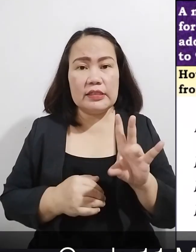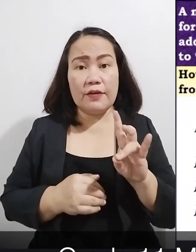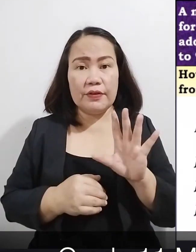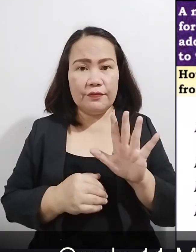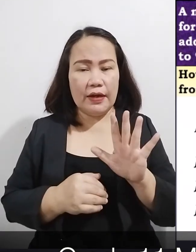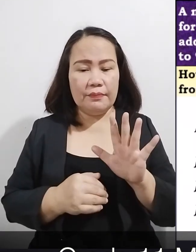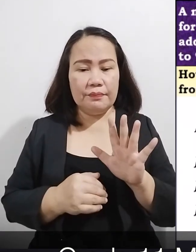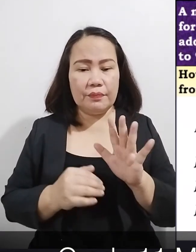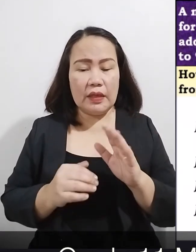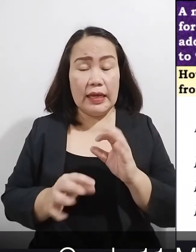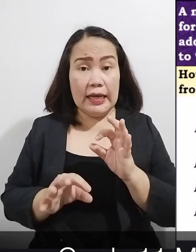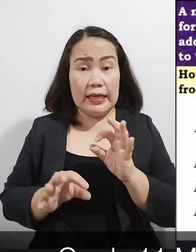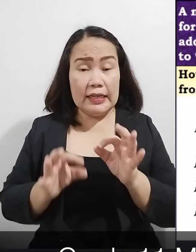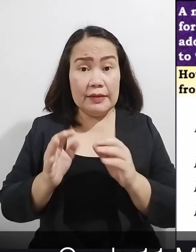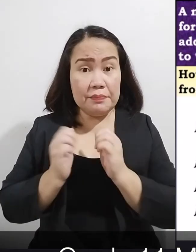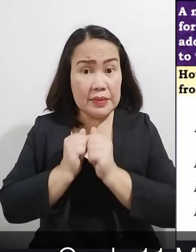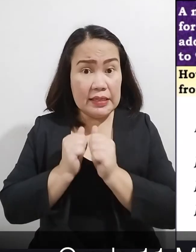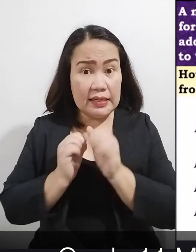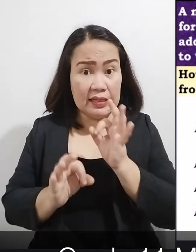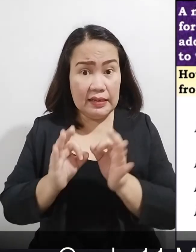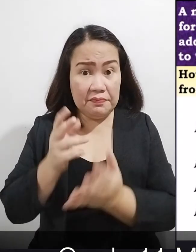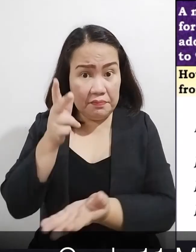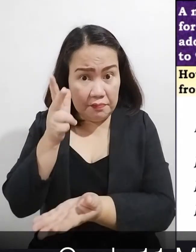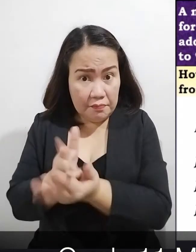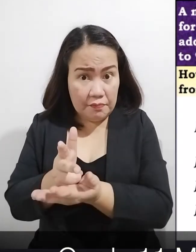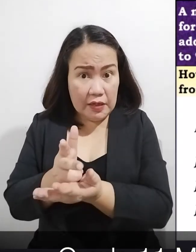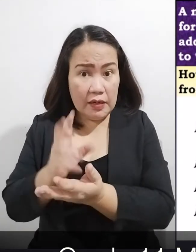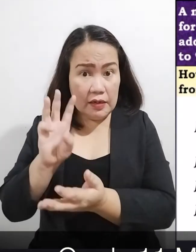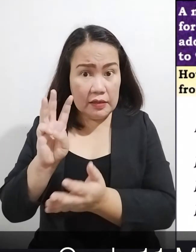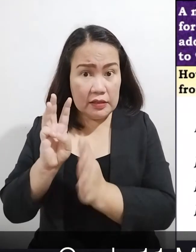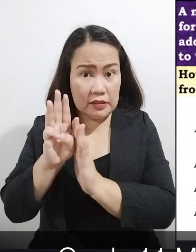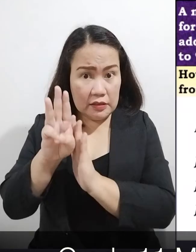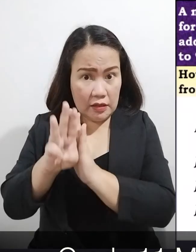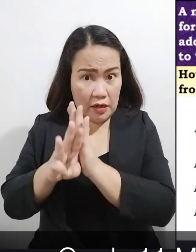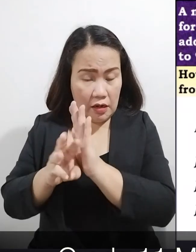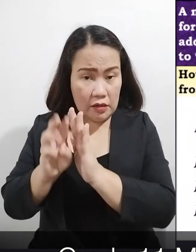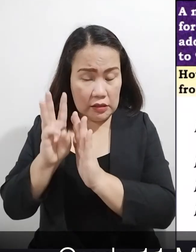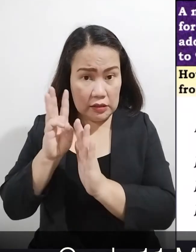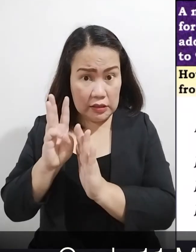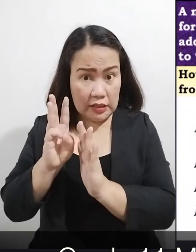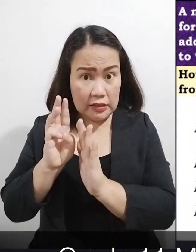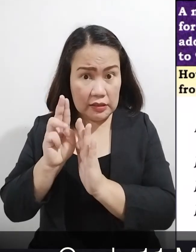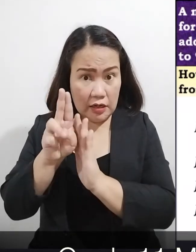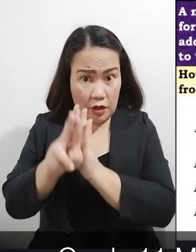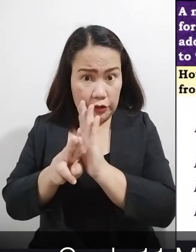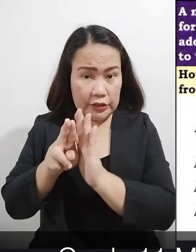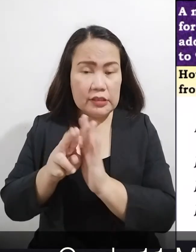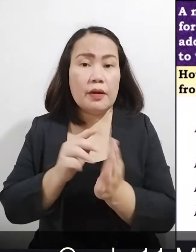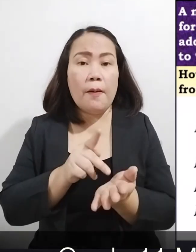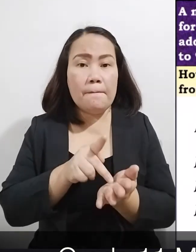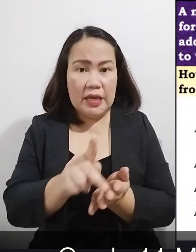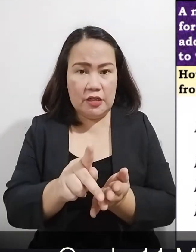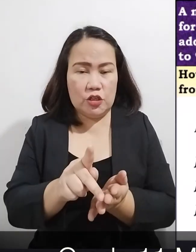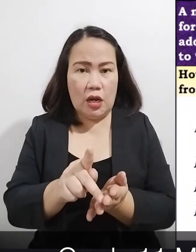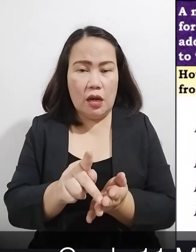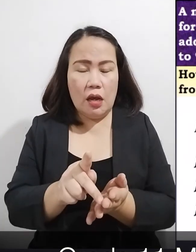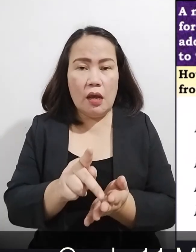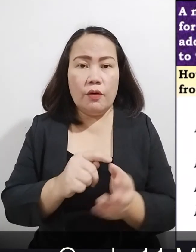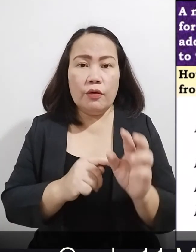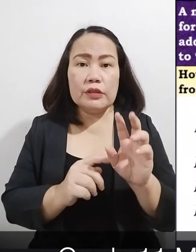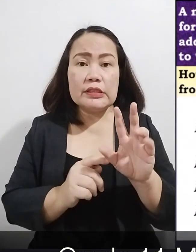75. Ibig sabihin, kung 6 hours siyang nakapark doon, ang kanyang babayaran ay 75 pesos.